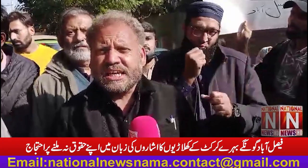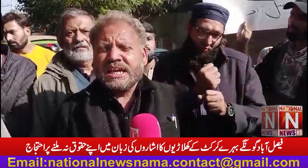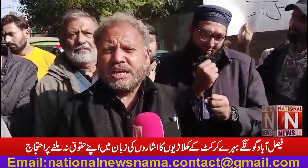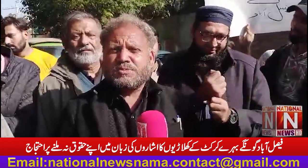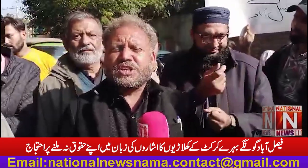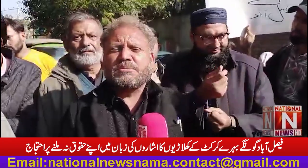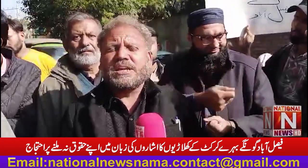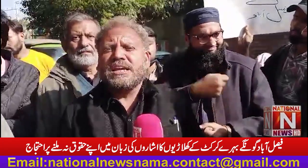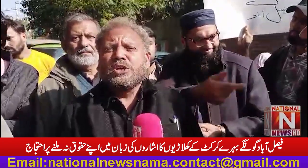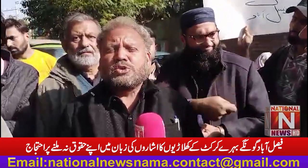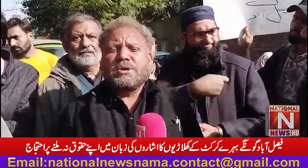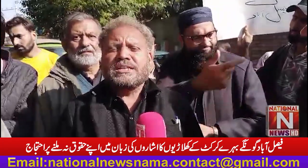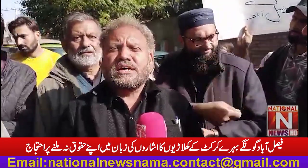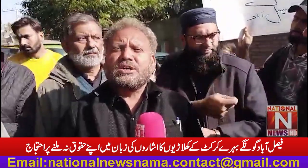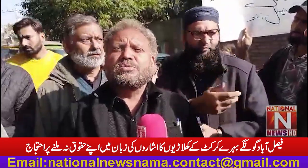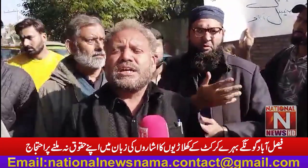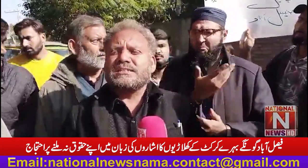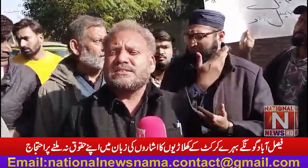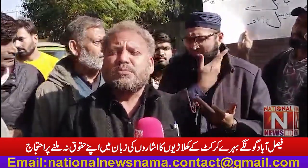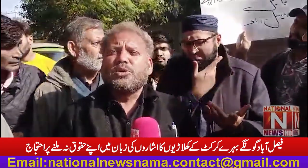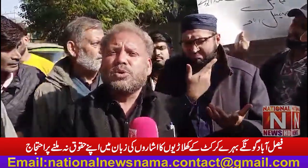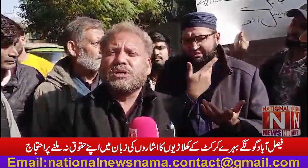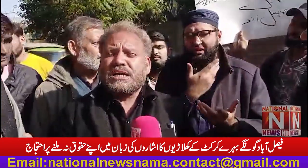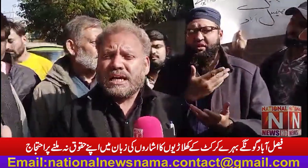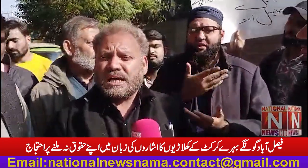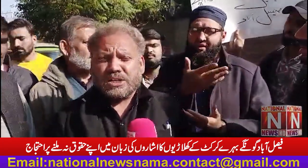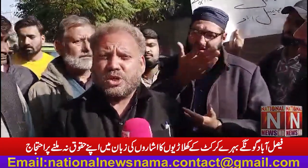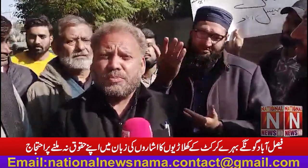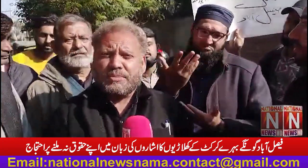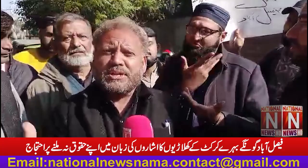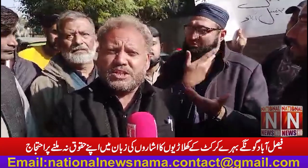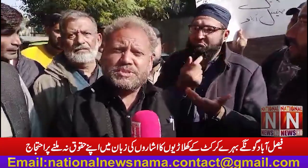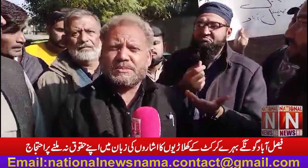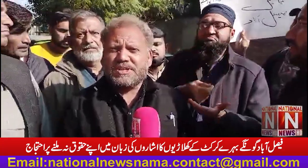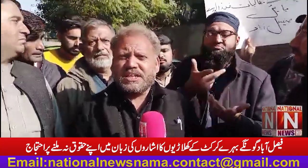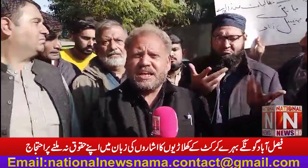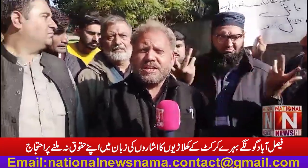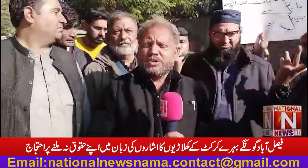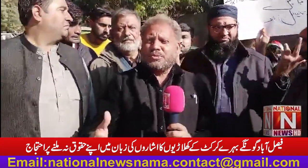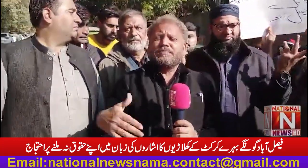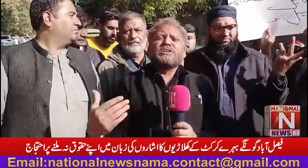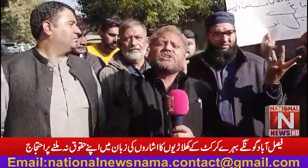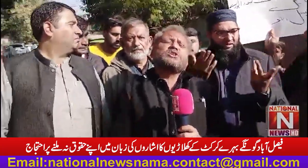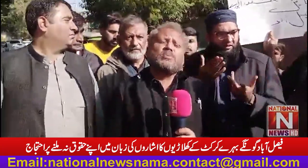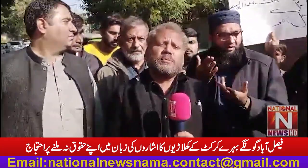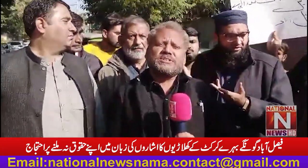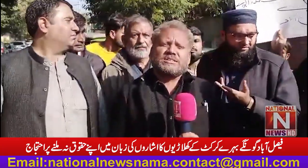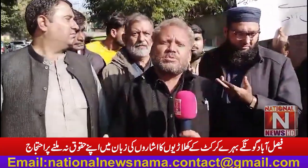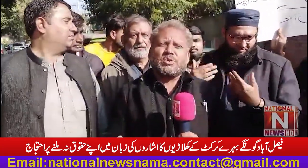इसमें शामिल हैं तो मैं यह चाहता हूं कि सब लोग खास तौर पर अभी प्रेस्पिस की भी दिन है तो